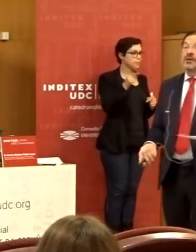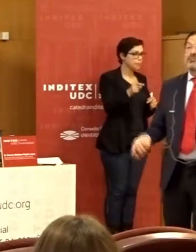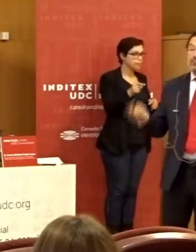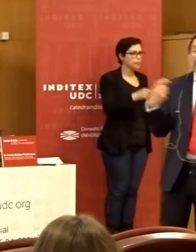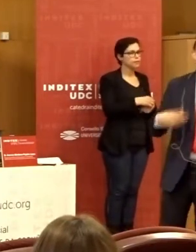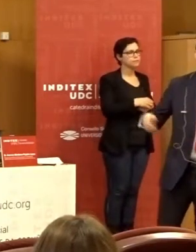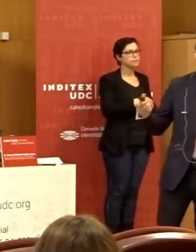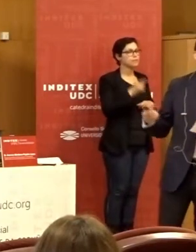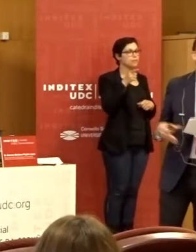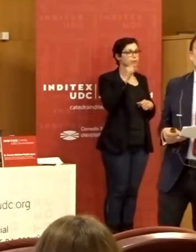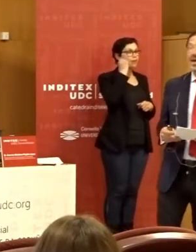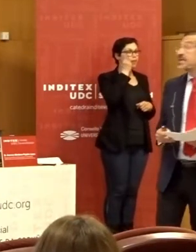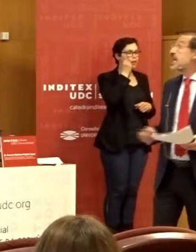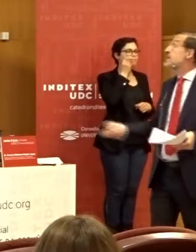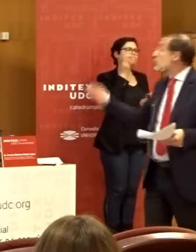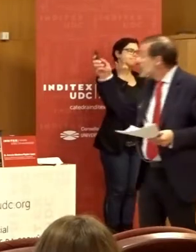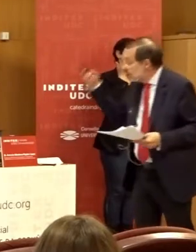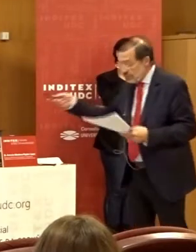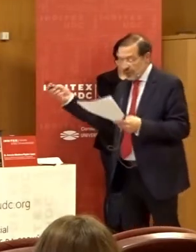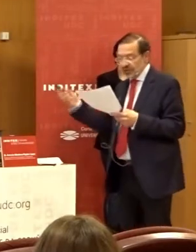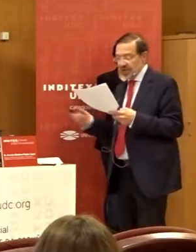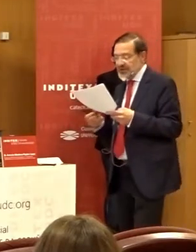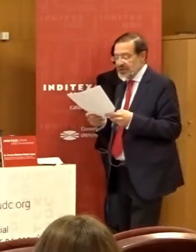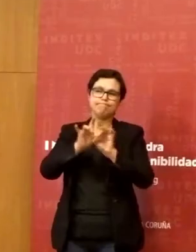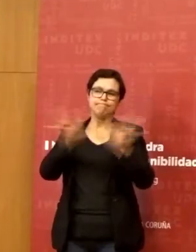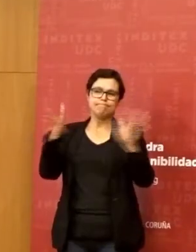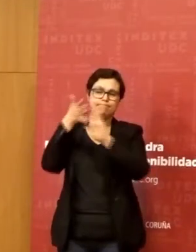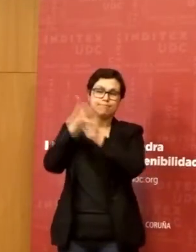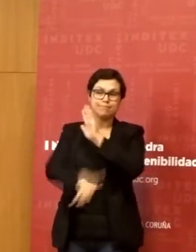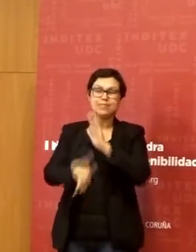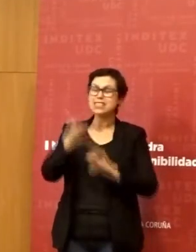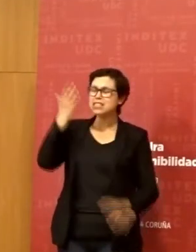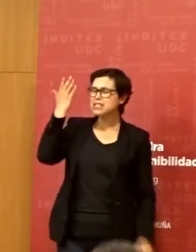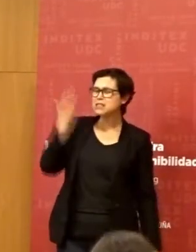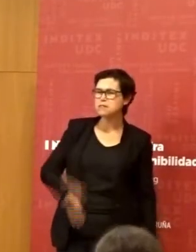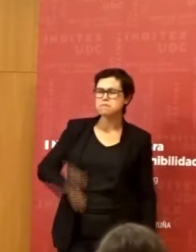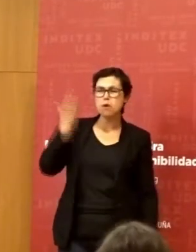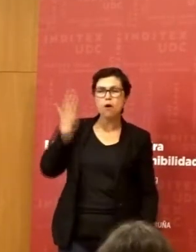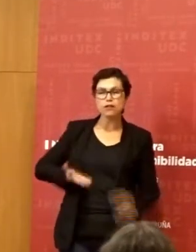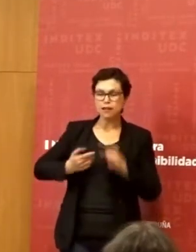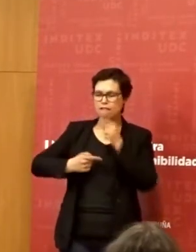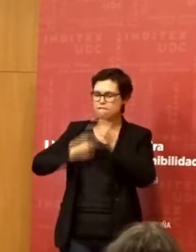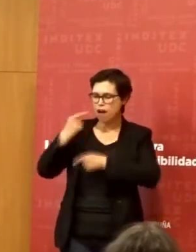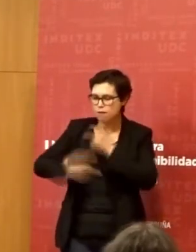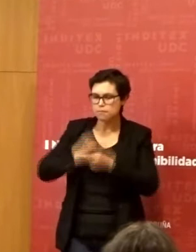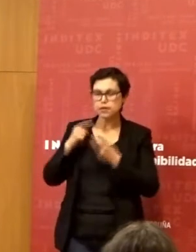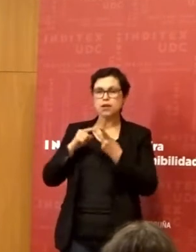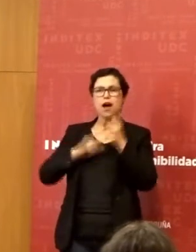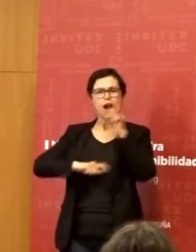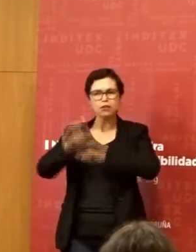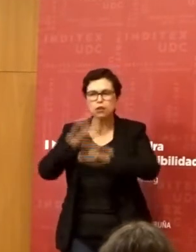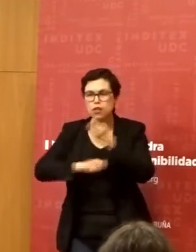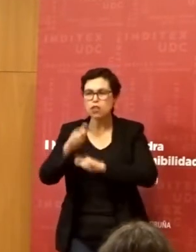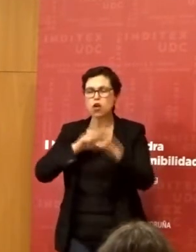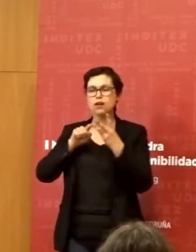lo que me lleva a afirmar es que es muy importante el papel de las familias, de las asociaciones, de